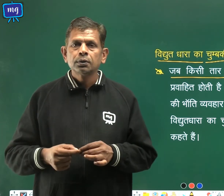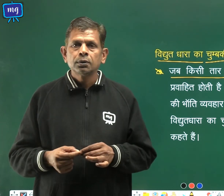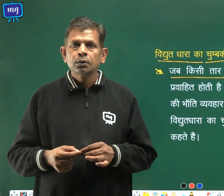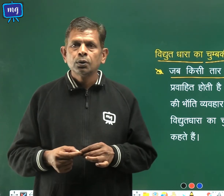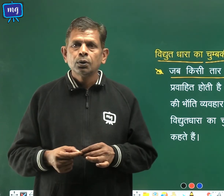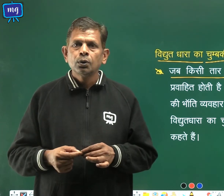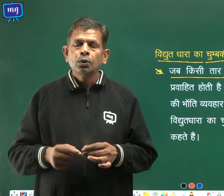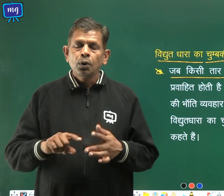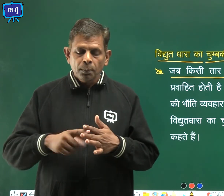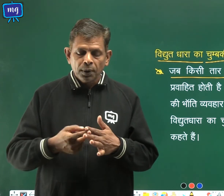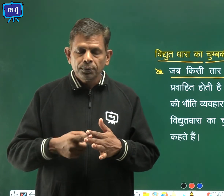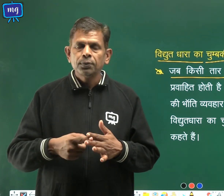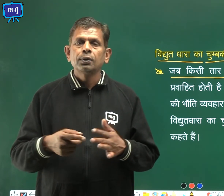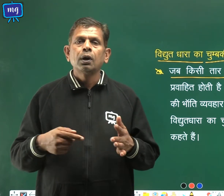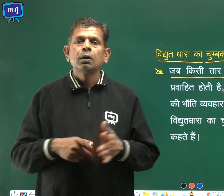विद्युत धारा